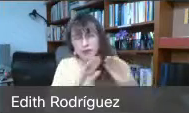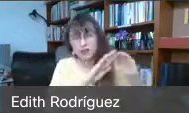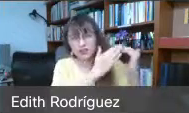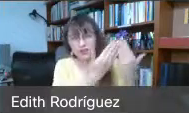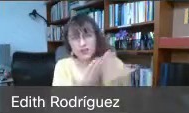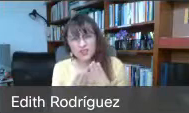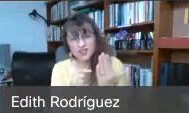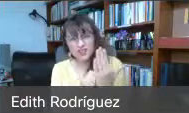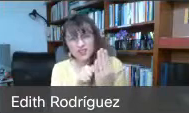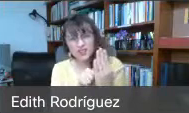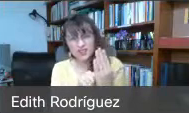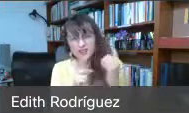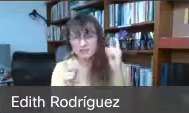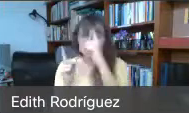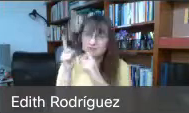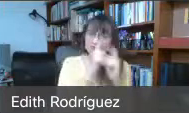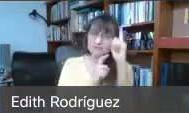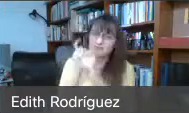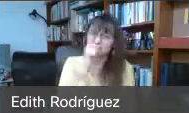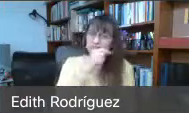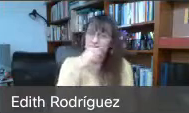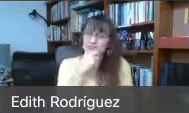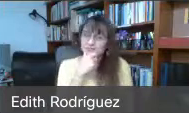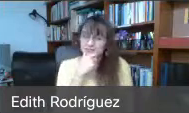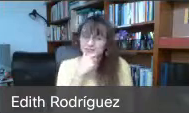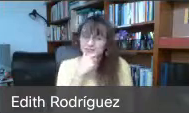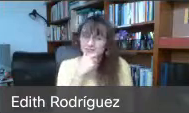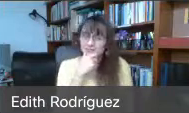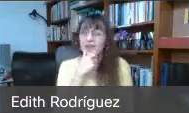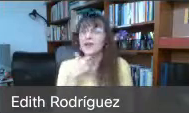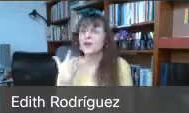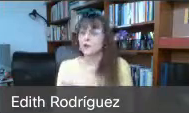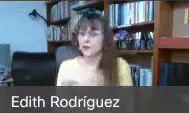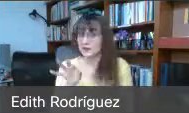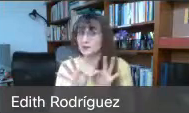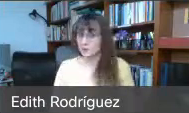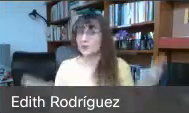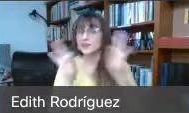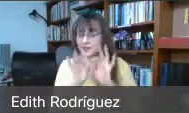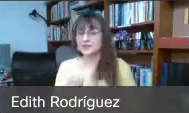viene la pregunta y la reflexión. Entonces, ¿cómo hablar de literatura?